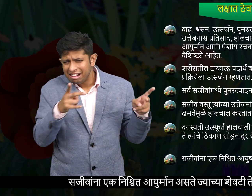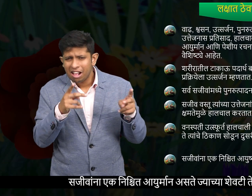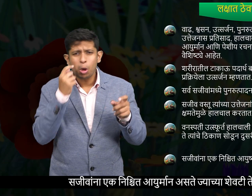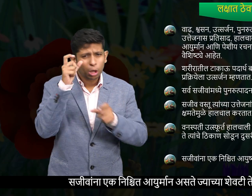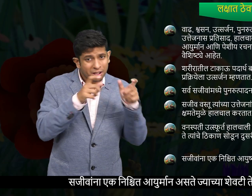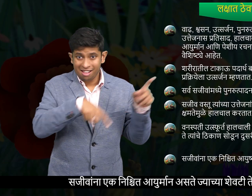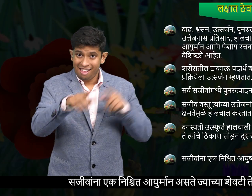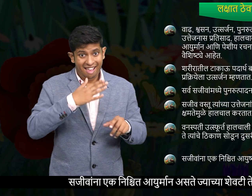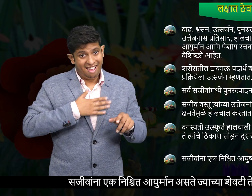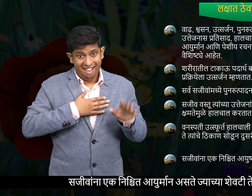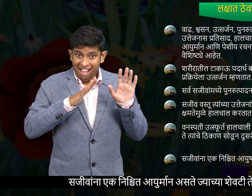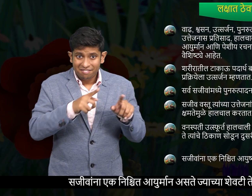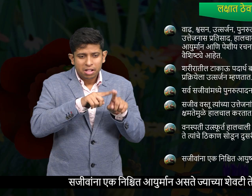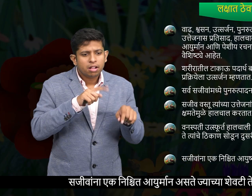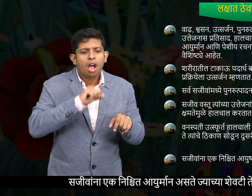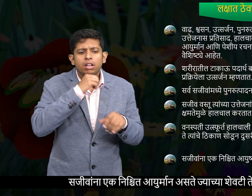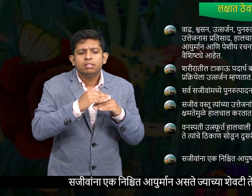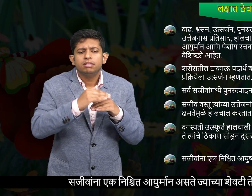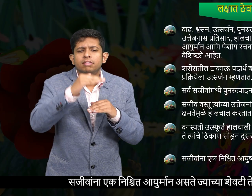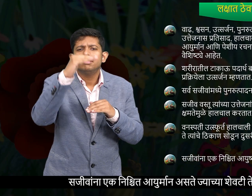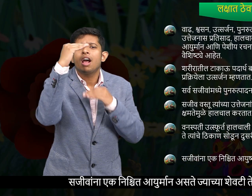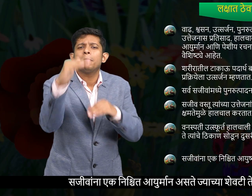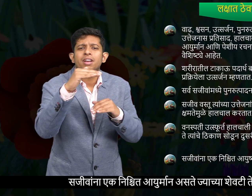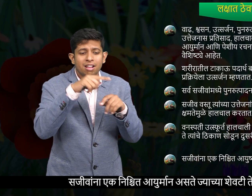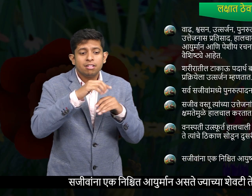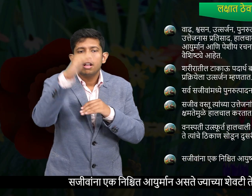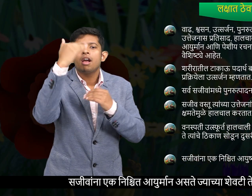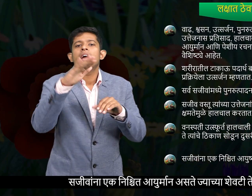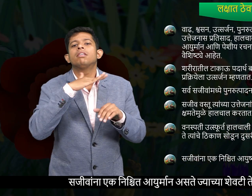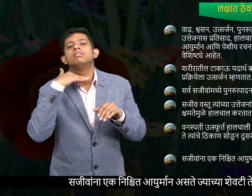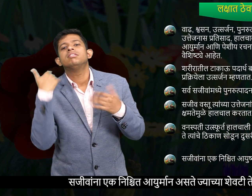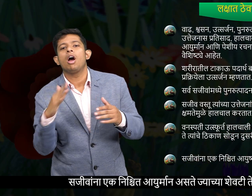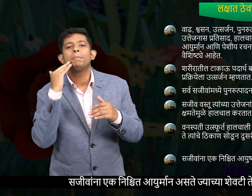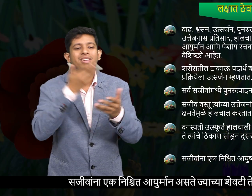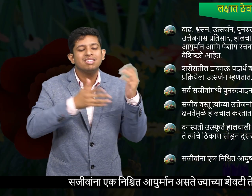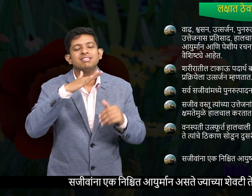एक निश्चित आयुर्मान असते, ज्याच्या शेवटी ते